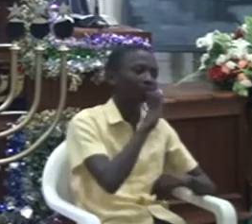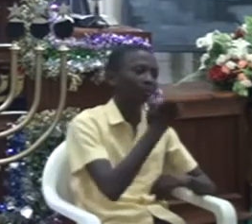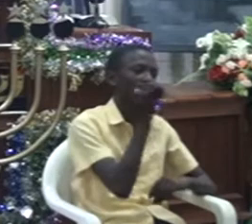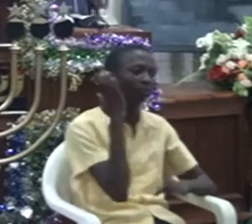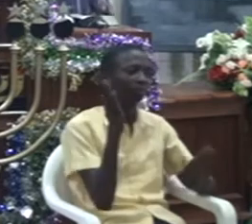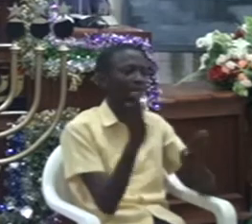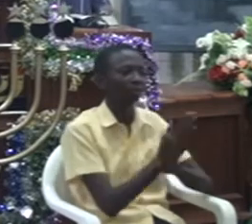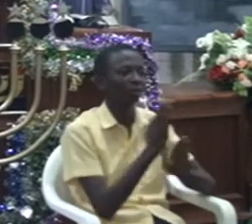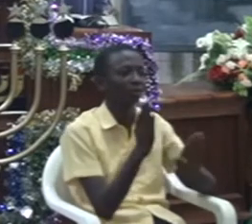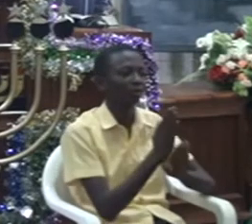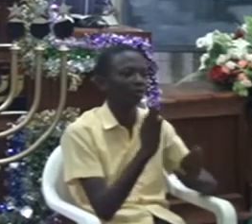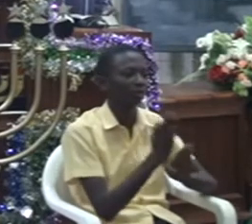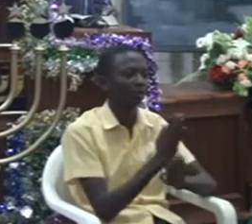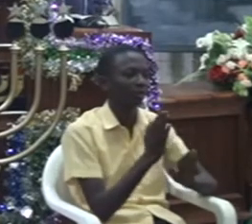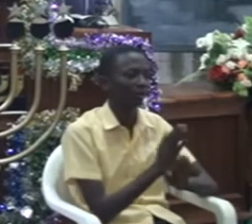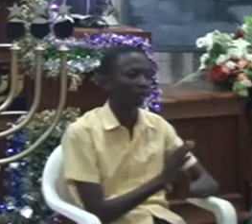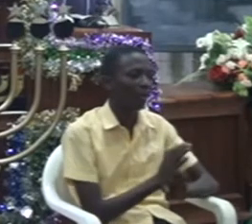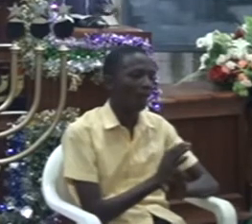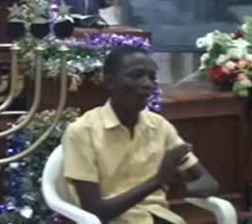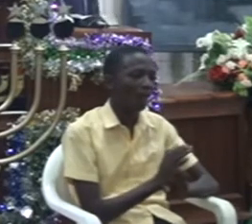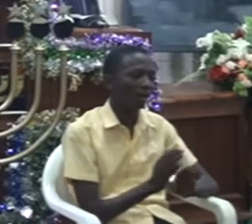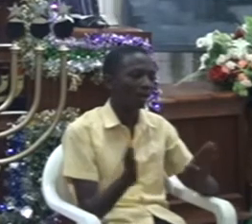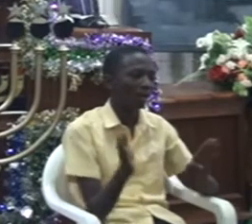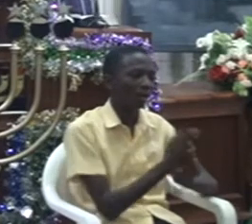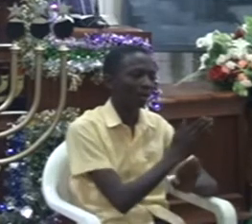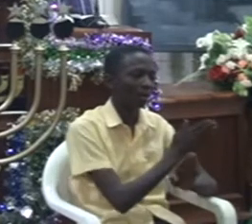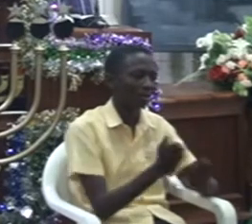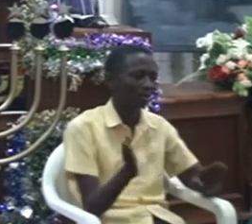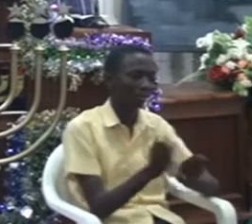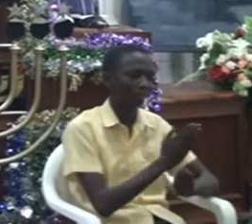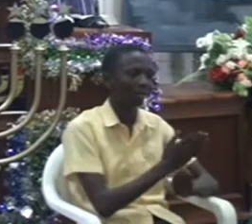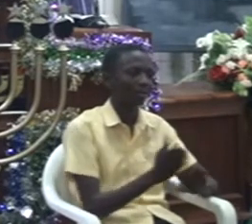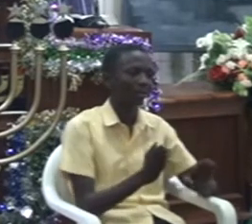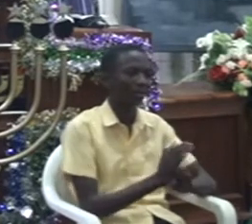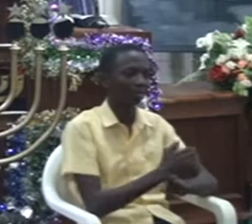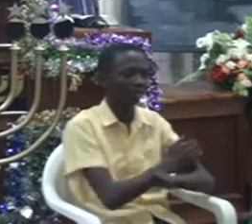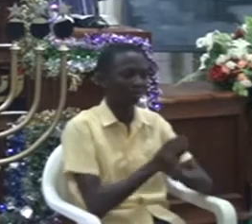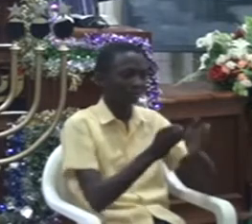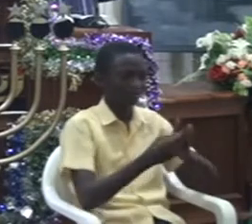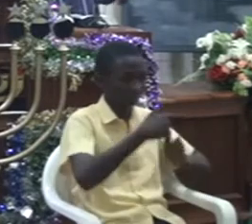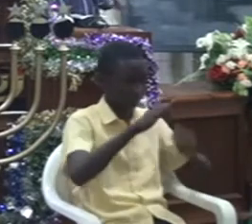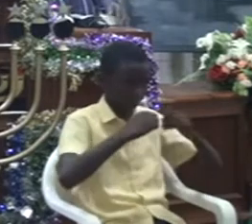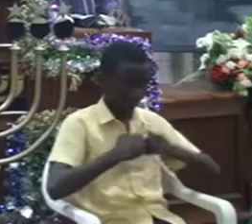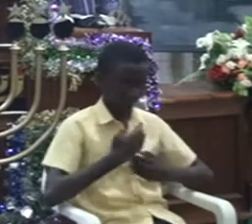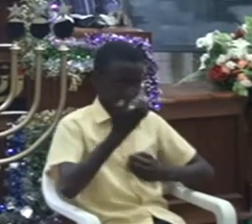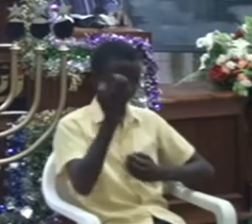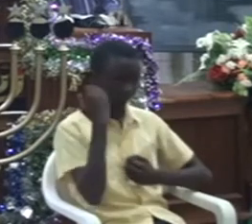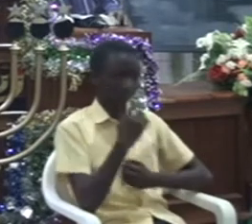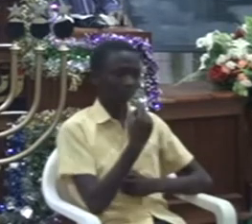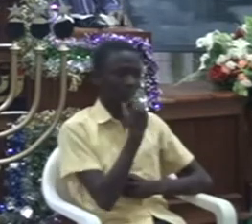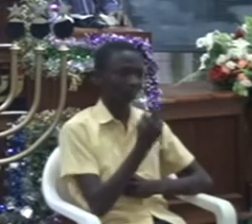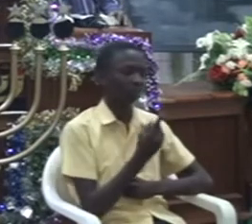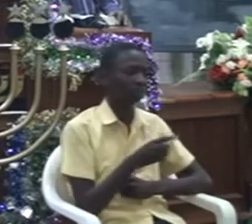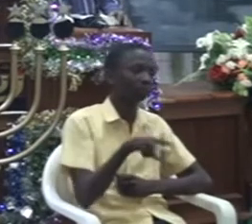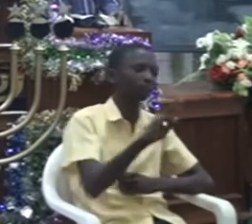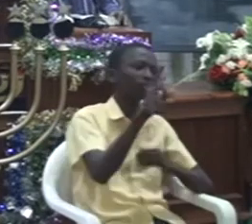séduite. Eva yeye alikuwa ametongozwa. Et on lui avait dit, na alikuwa ameambiwa, vous